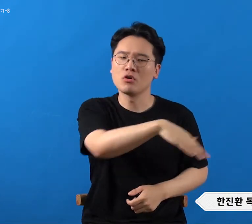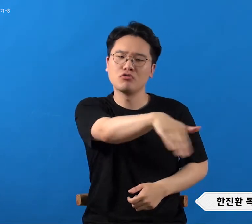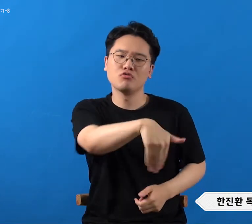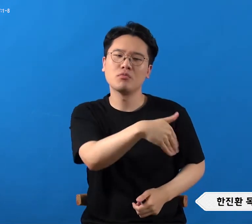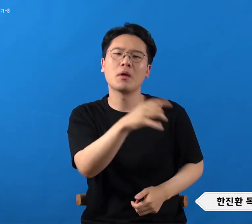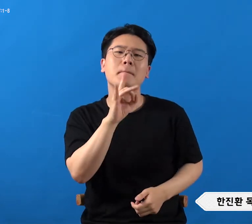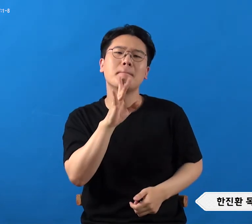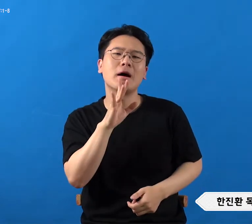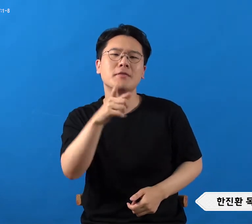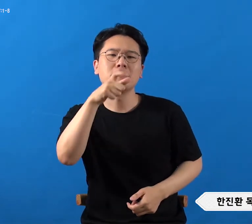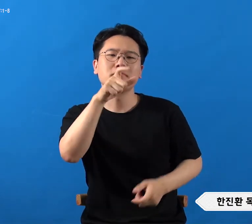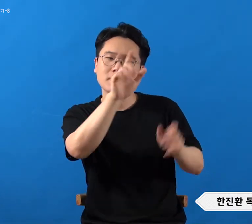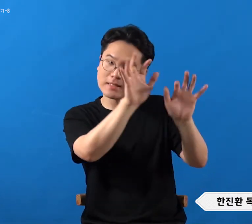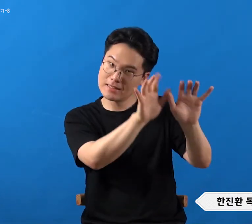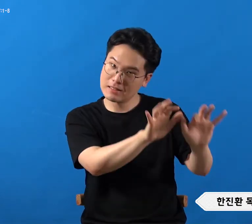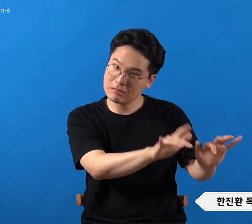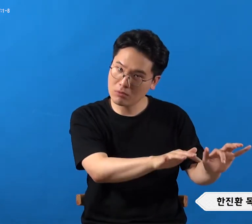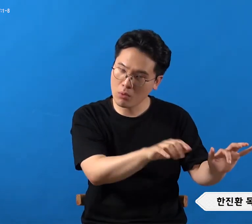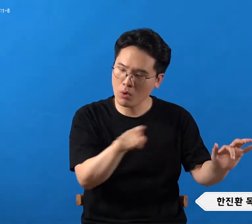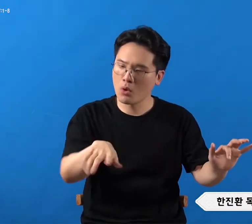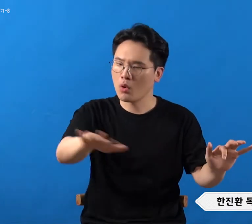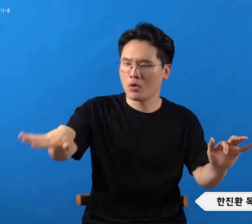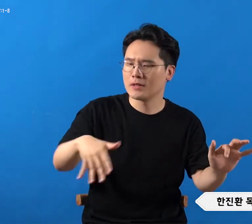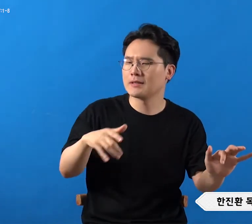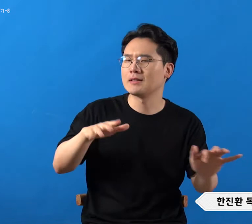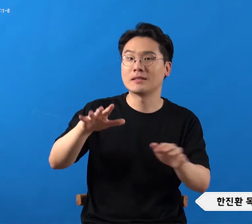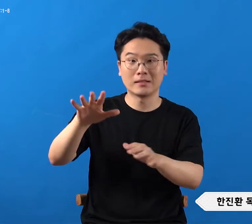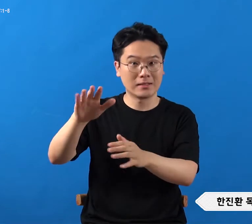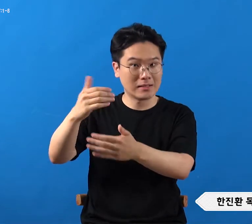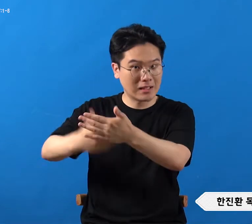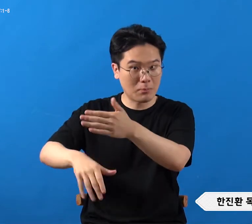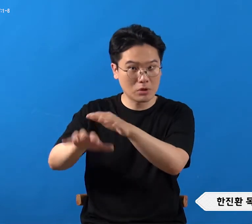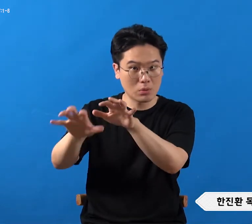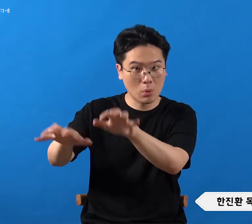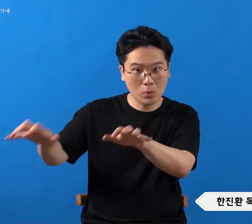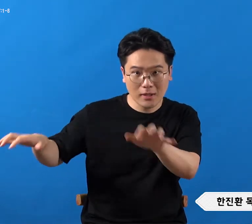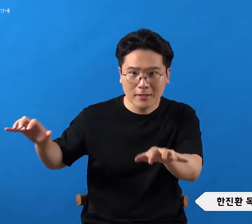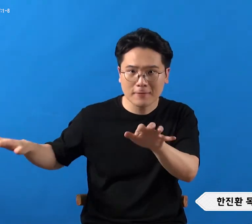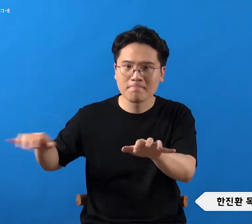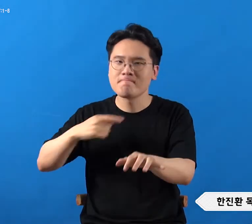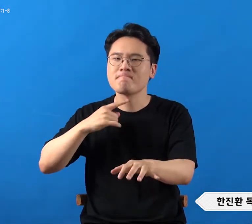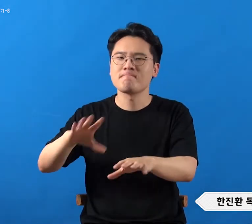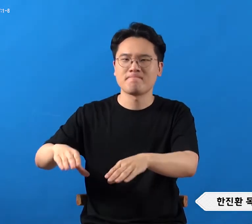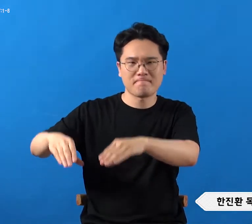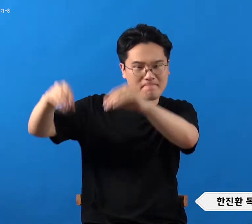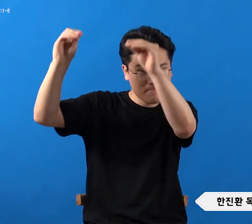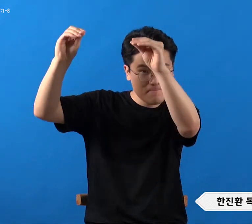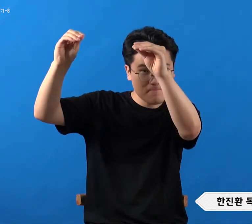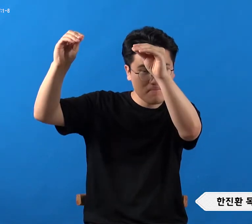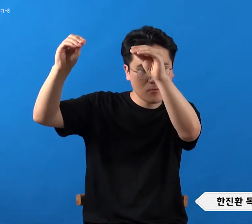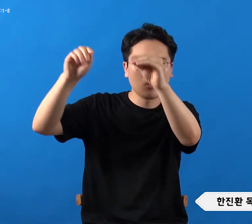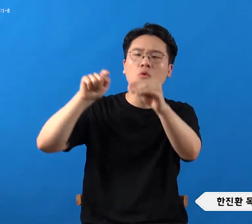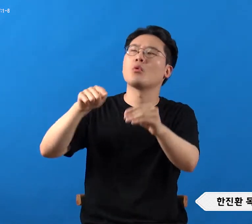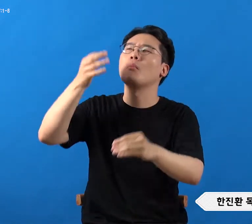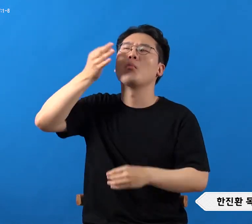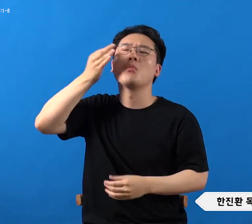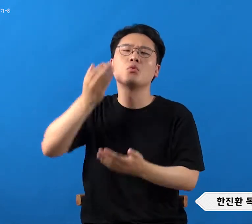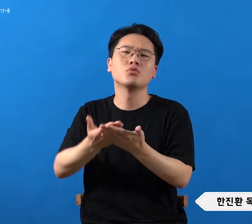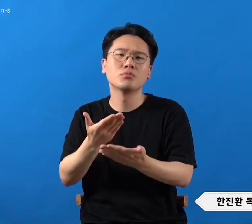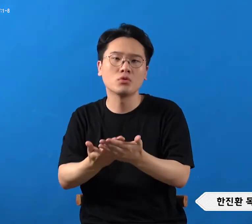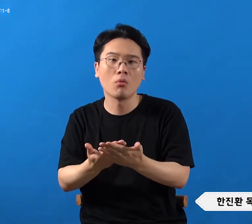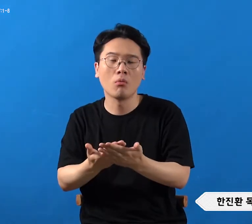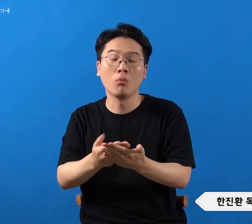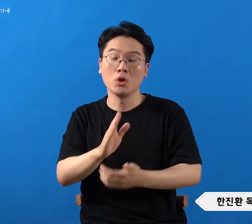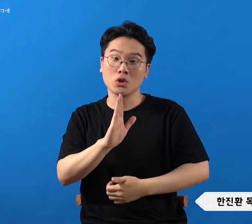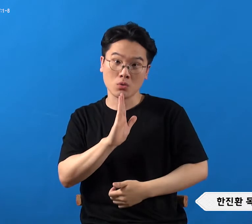바짝 마르게 한번 해보십시오. 이튿날 자고 일어났더니 정말로 양털 뭉치에만 이슬이 흠뻑